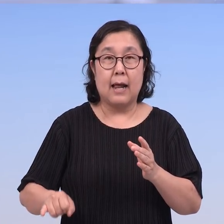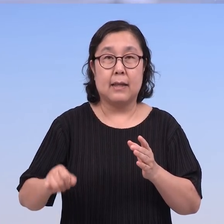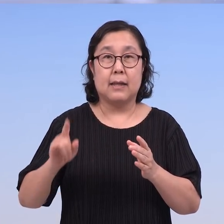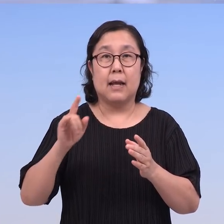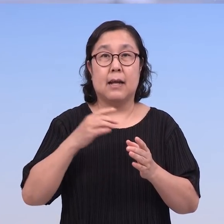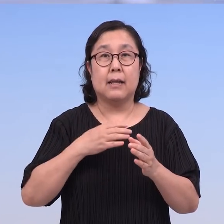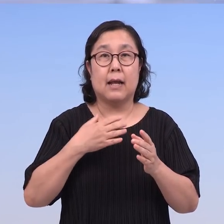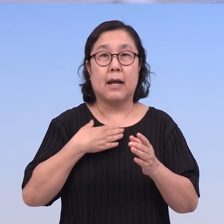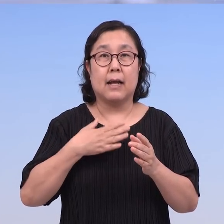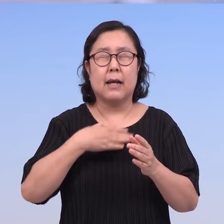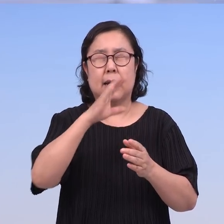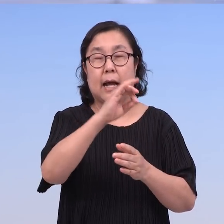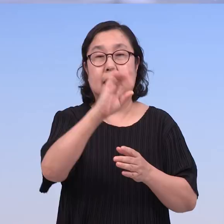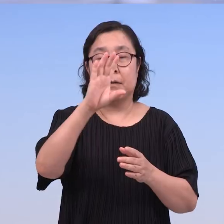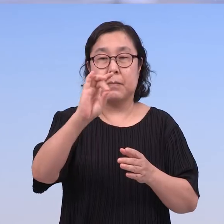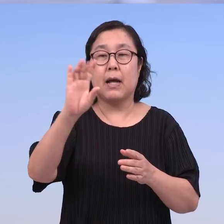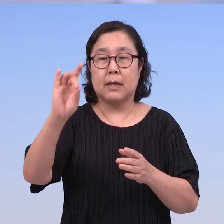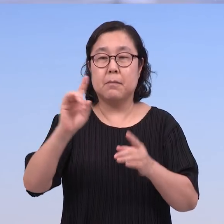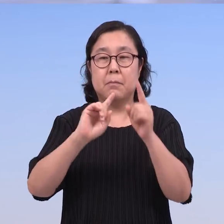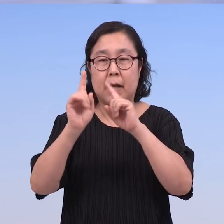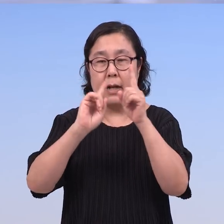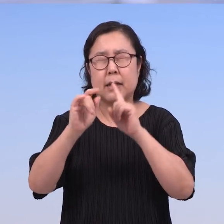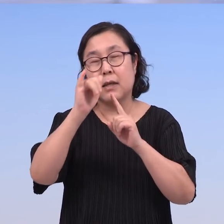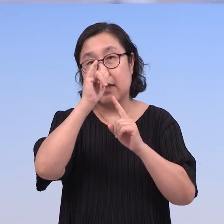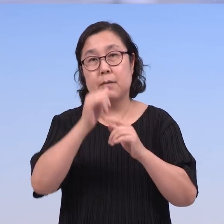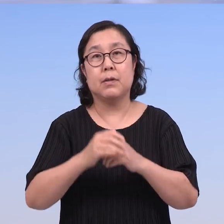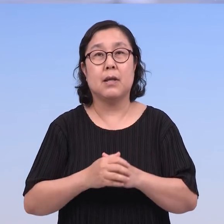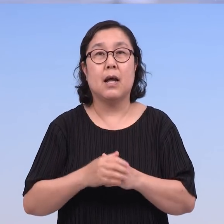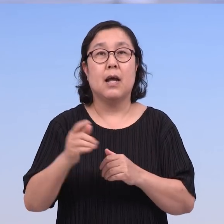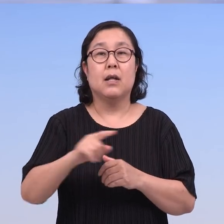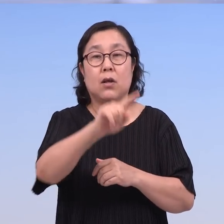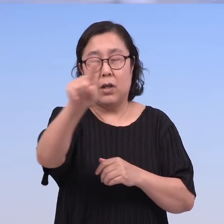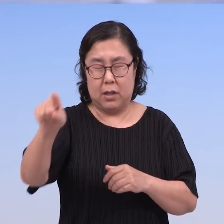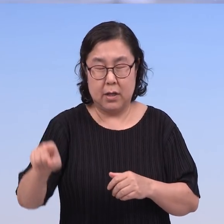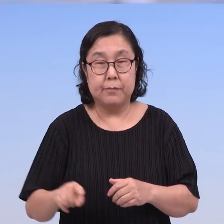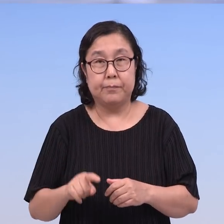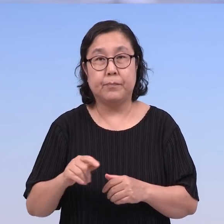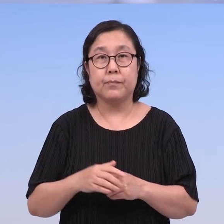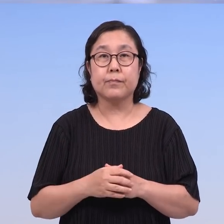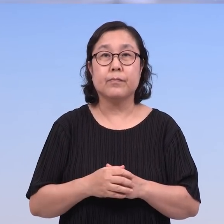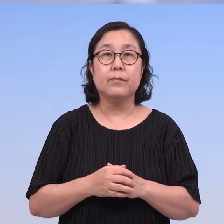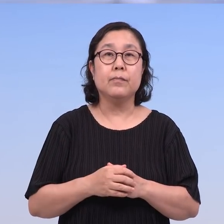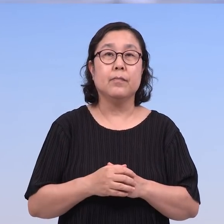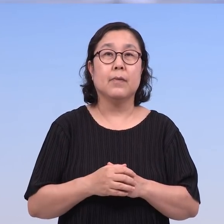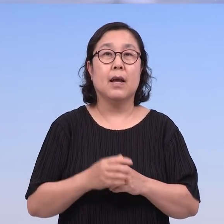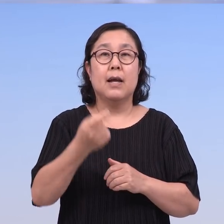10대, 20대 얘들에게 가끔씩 해주는 이야기가 뭐냐 하면요, 니들